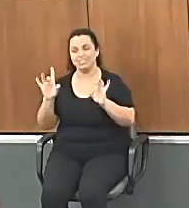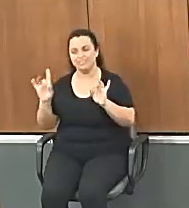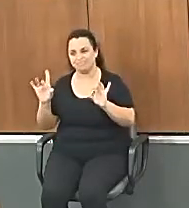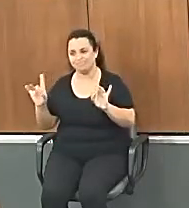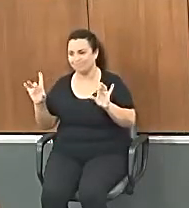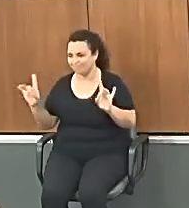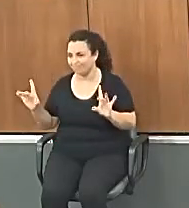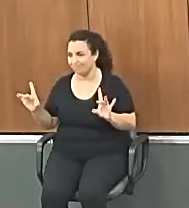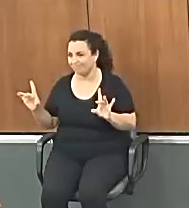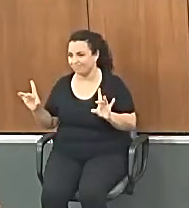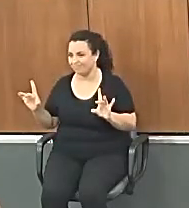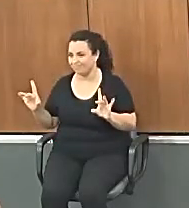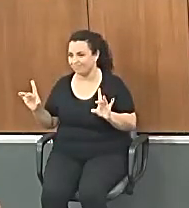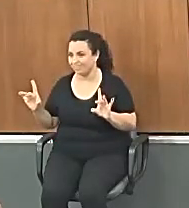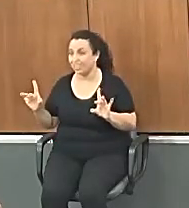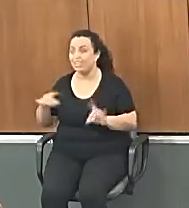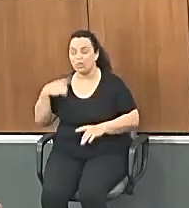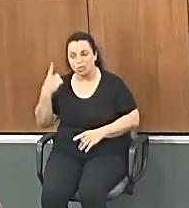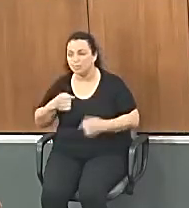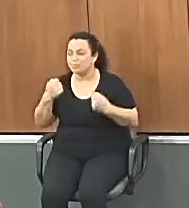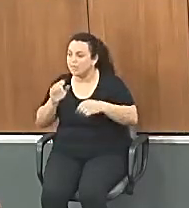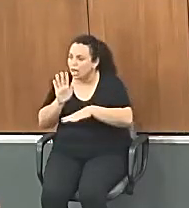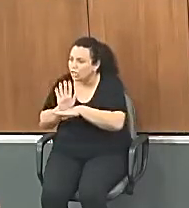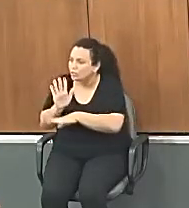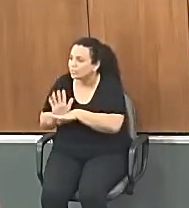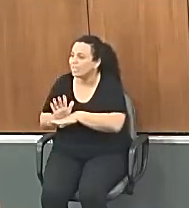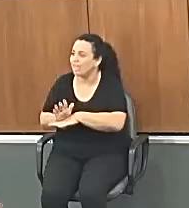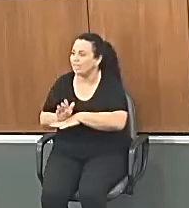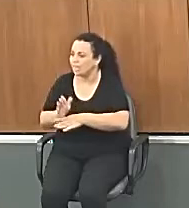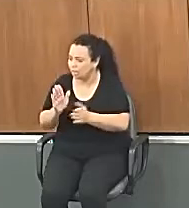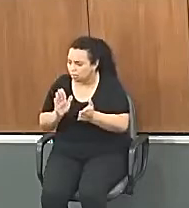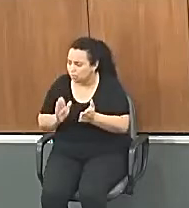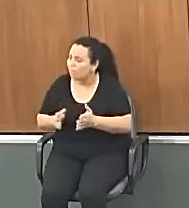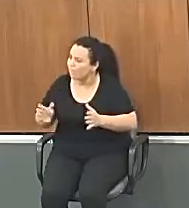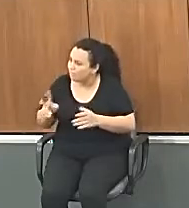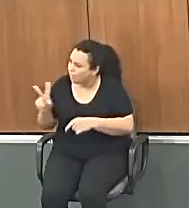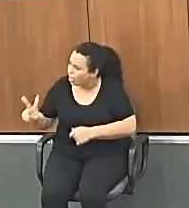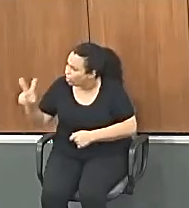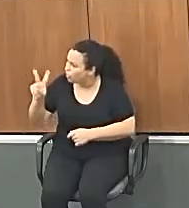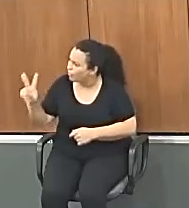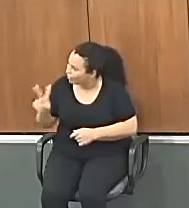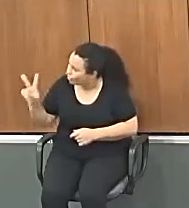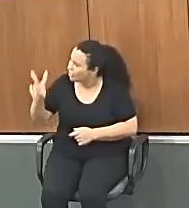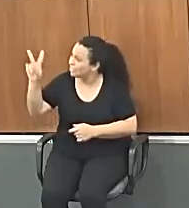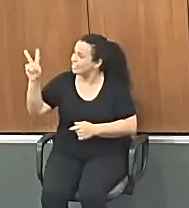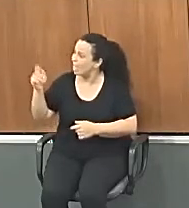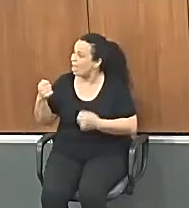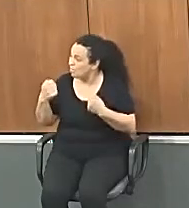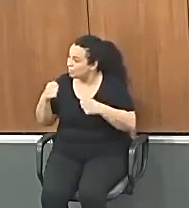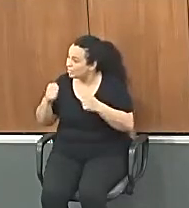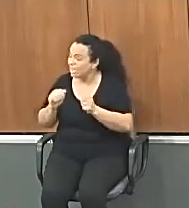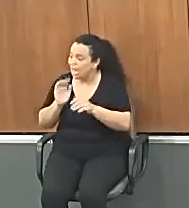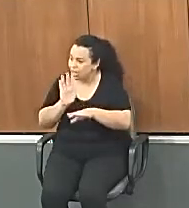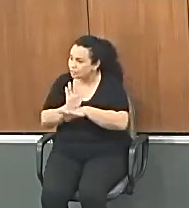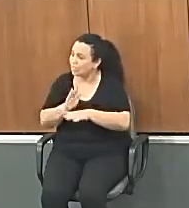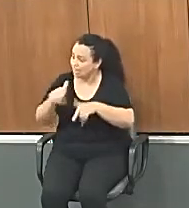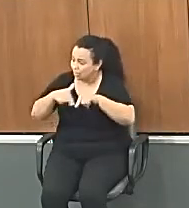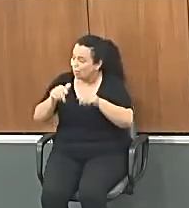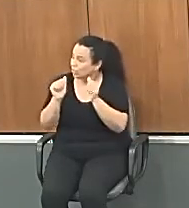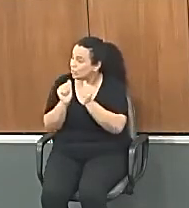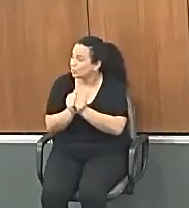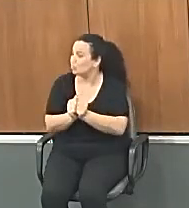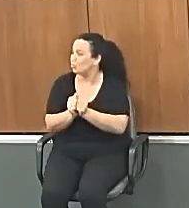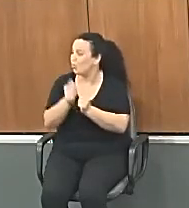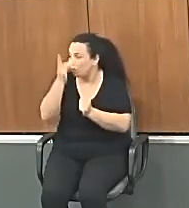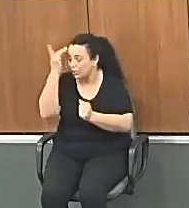então a gente tem que ajudar tem que valorizar tem que seguir o companheiro fazem seus colegas nossos que